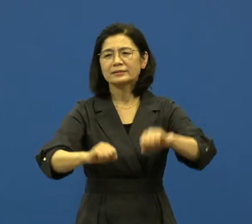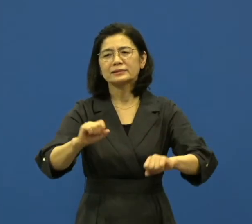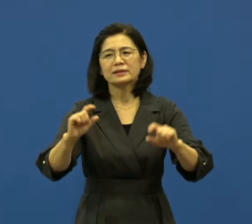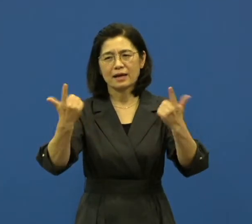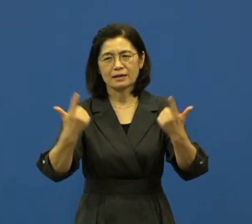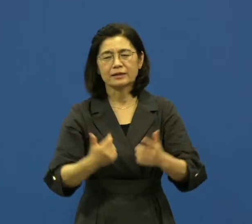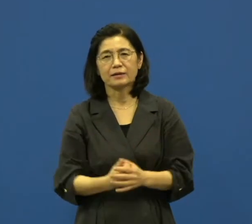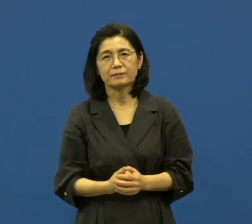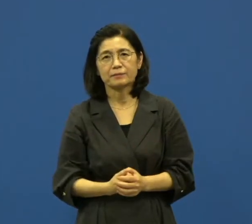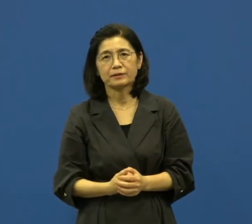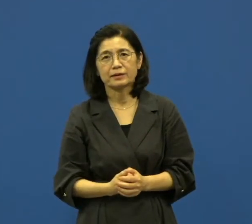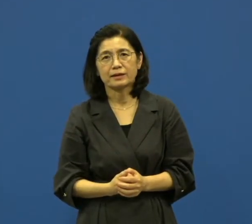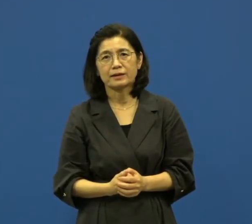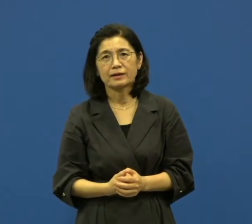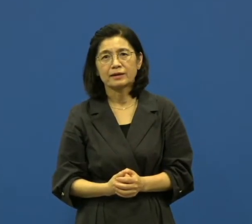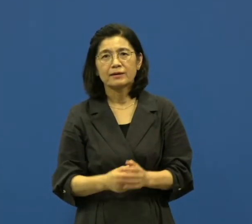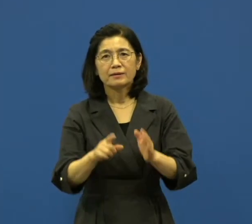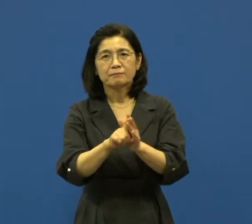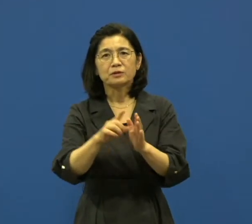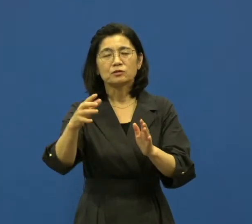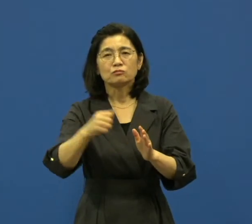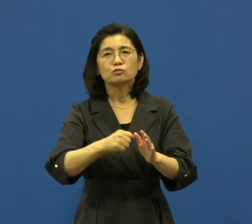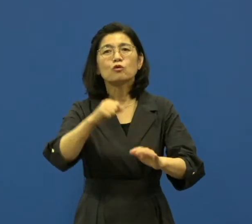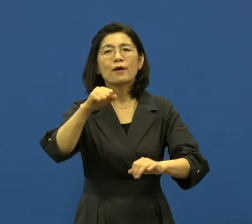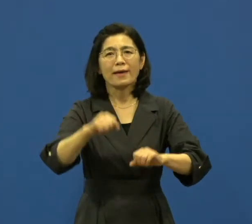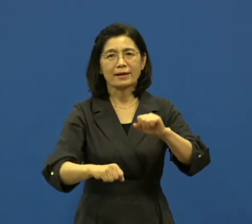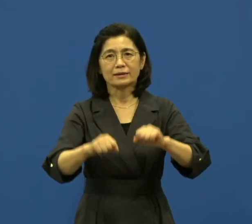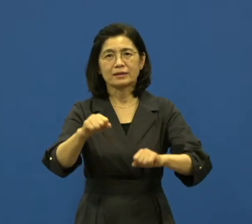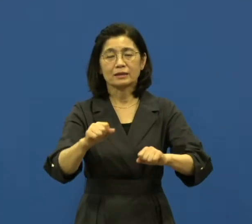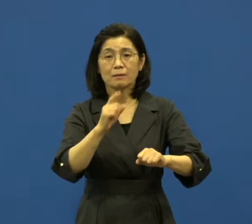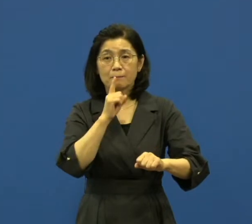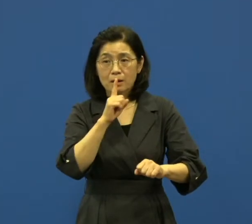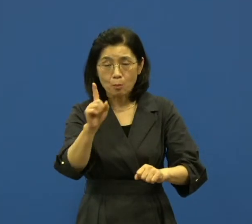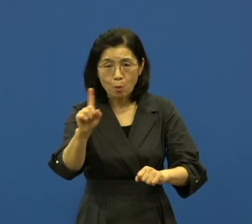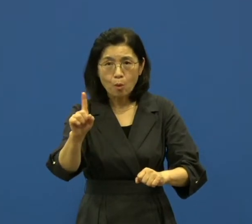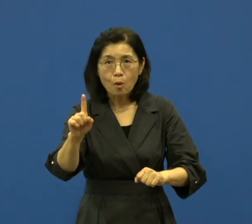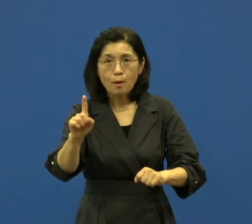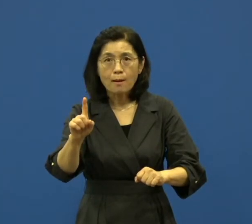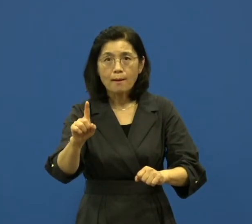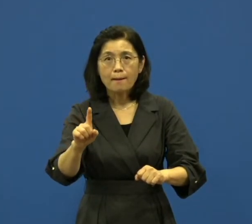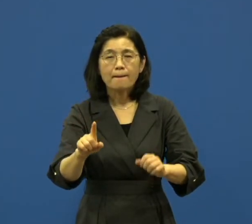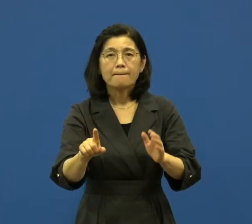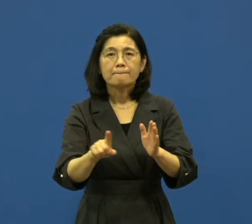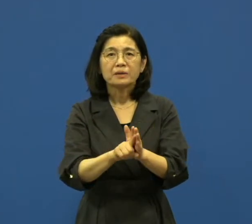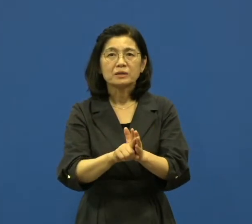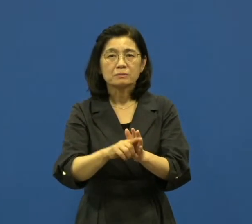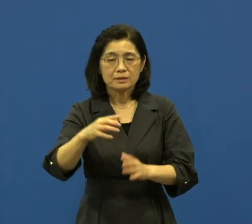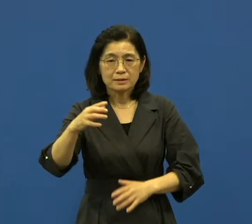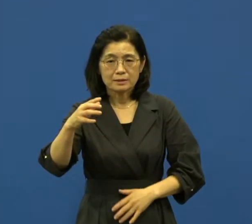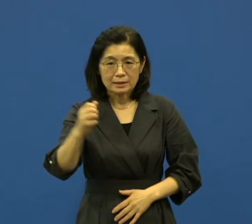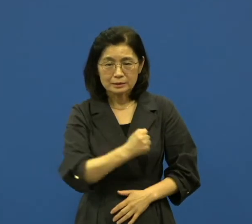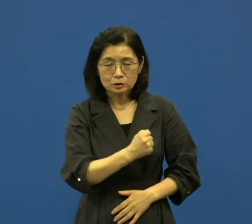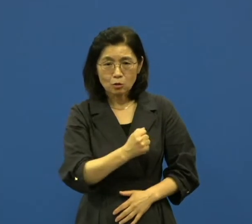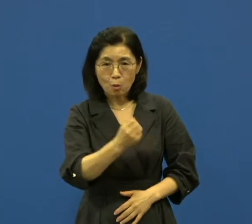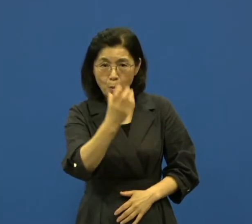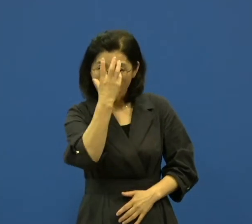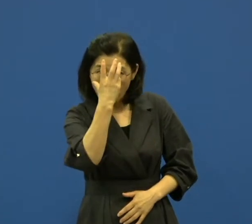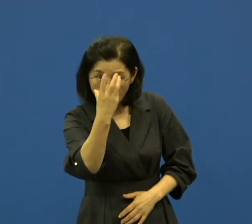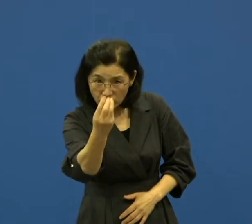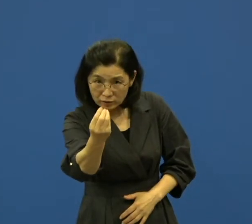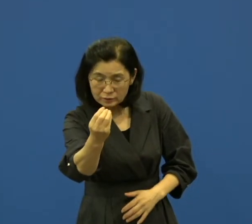보이는 것으로 행하는 것이 아니에요. 믿음으로 행한다는 말은 뭘까요? 믿음으로만 보이는 세계가 있다는 것입니다.